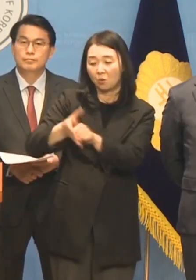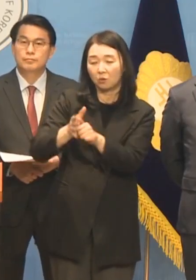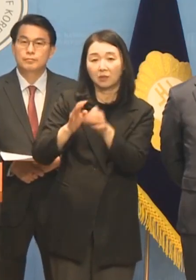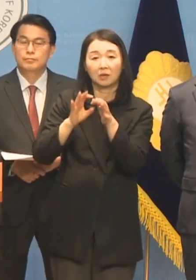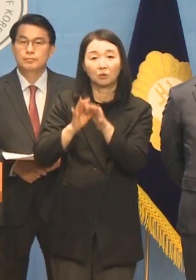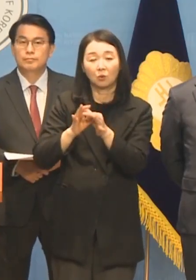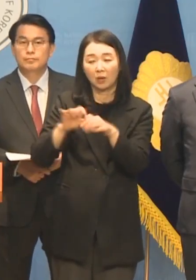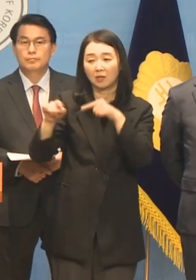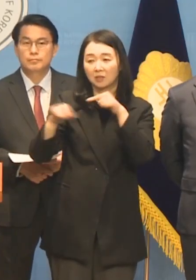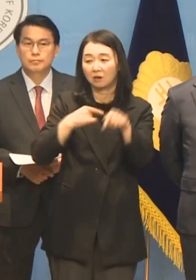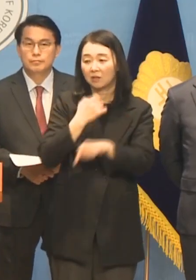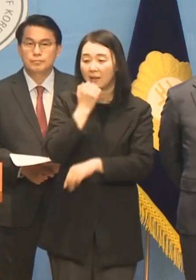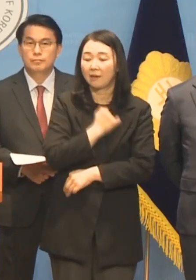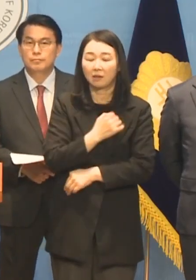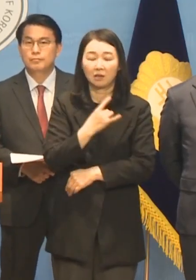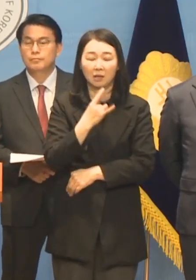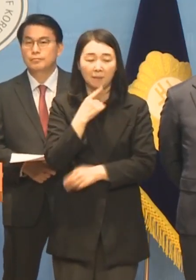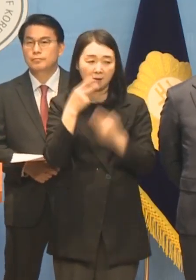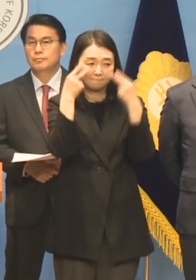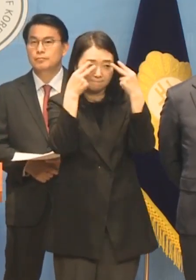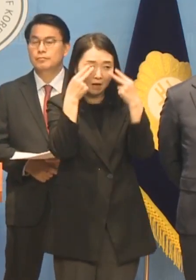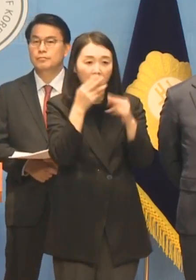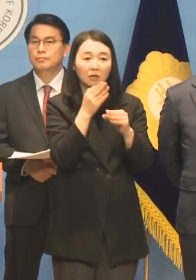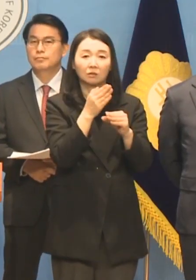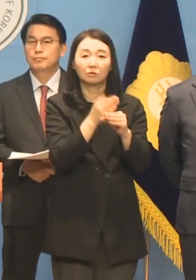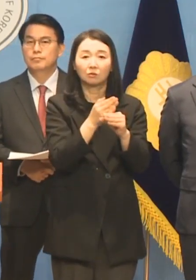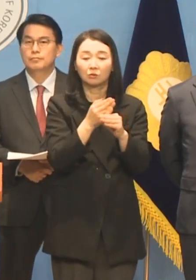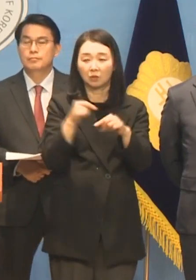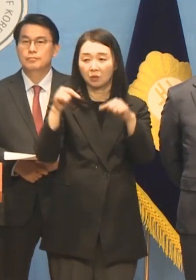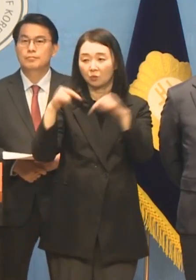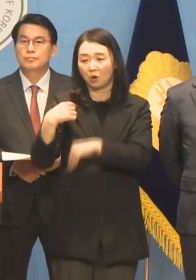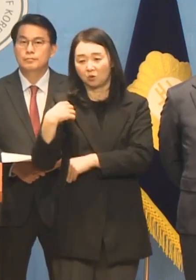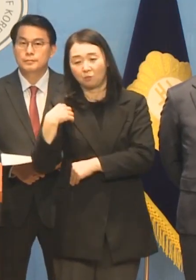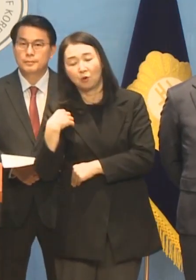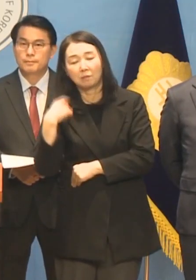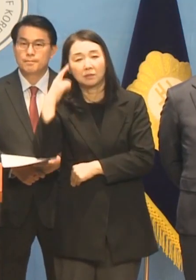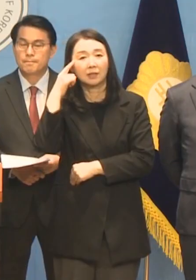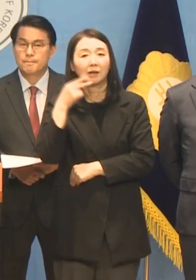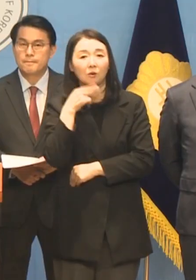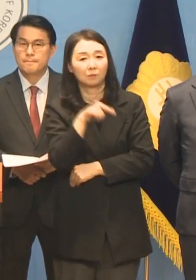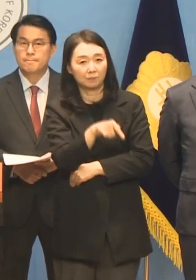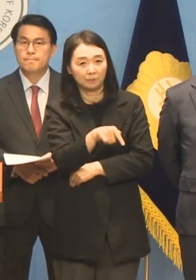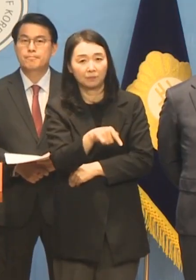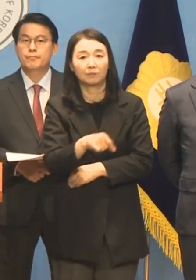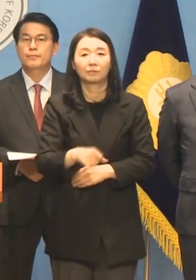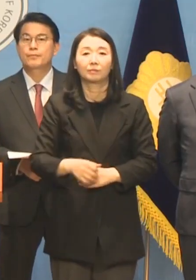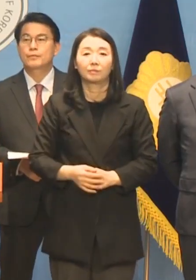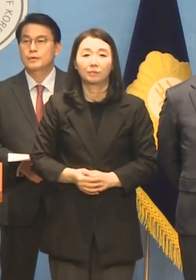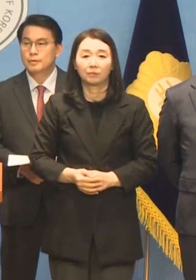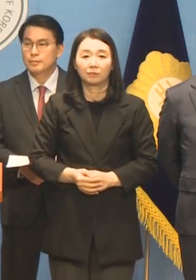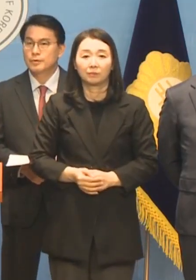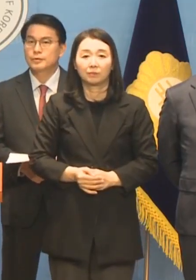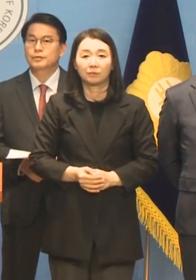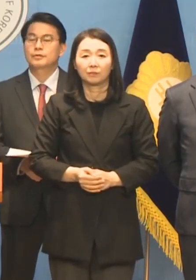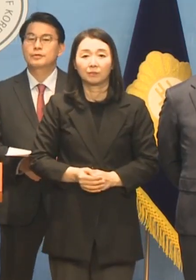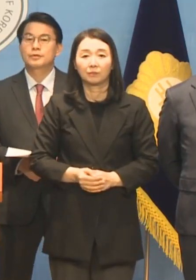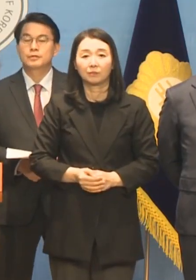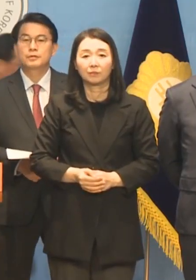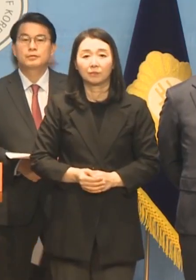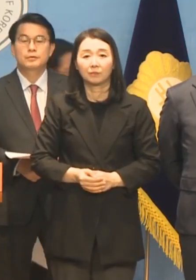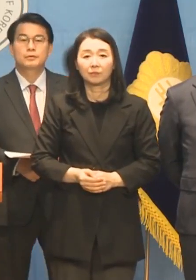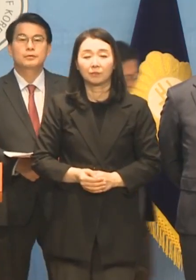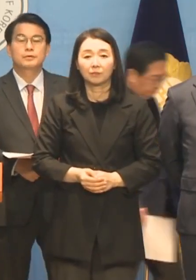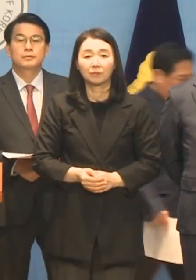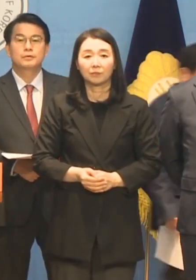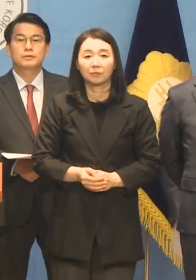정치적 이익에만 혈안이 되어 외교적 부담은 안중에도 없는 무책임한 행동이라고